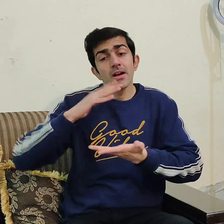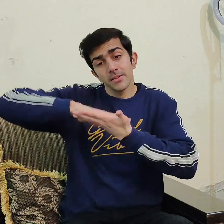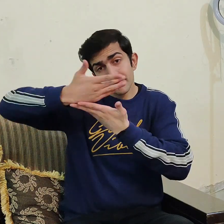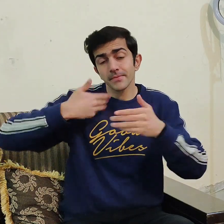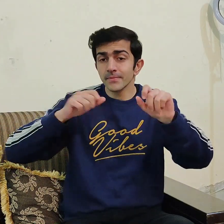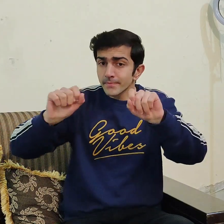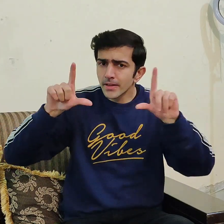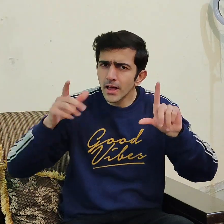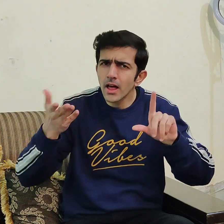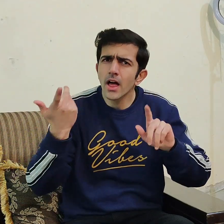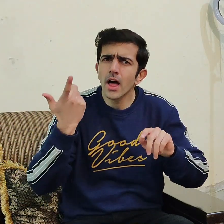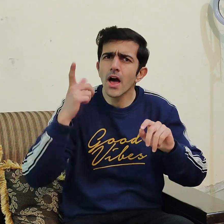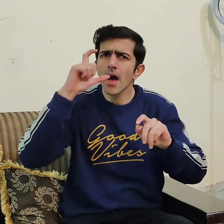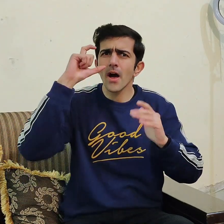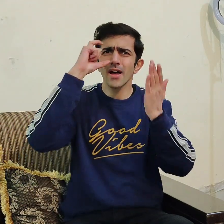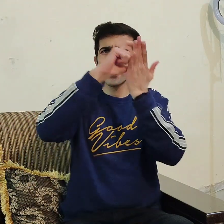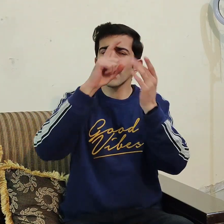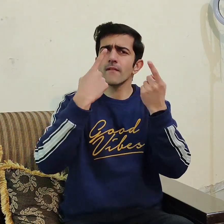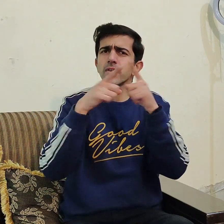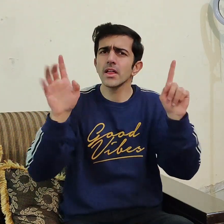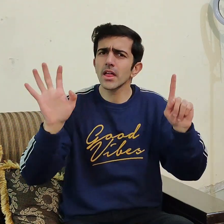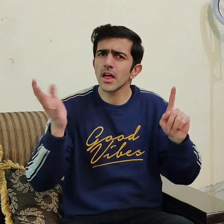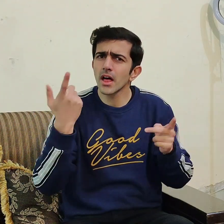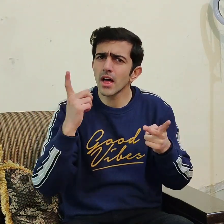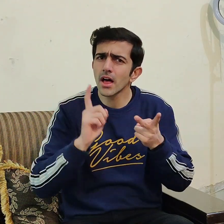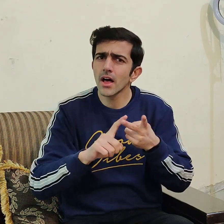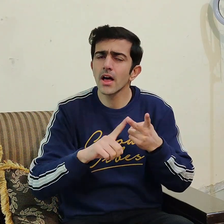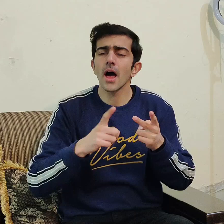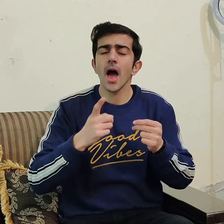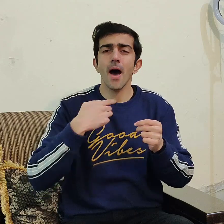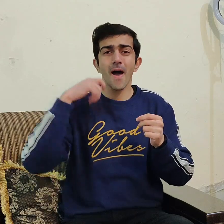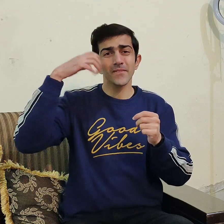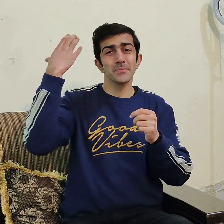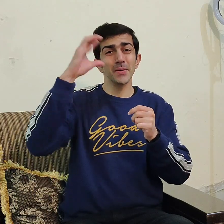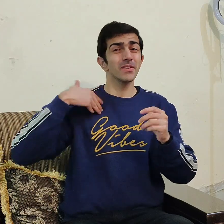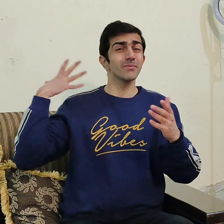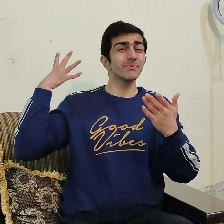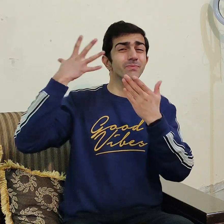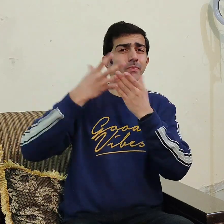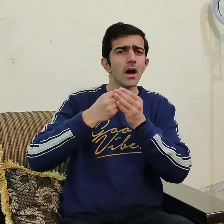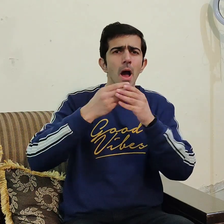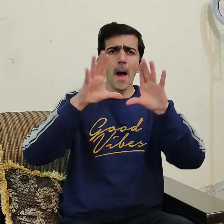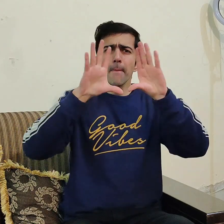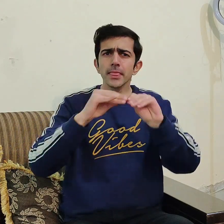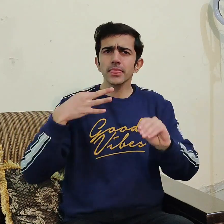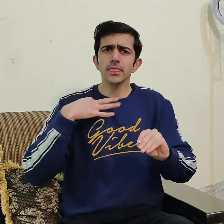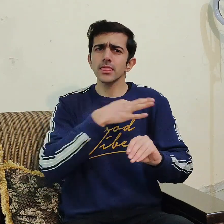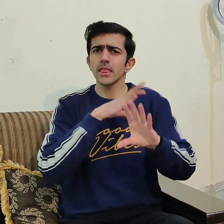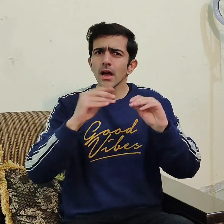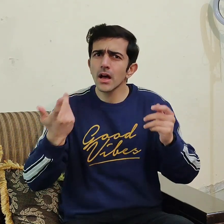मैं यूट्यूब चैनल ओपन करके देखा तो कोई पिक्चर ही डिफरेंट लगी हुई थी, मेरी जो वीडियोज़ थी वो सारी